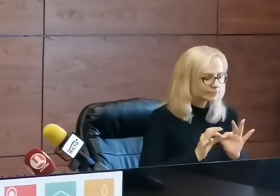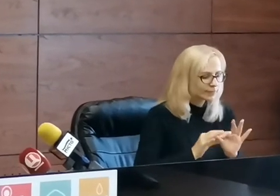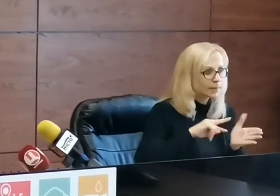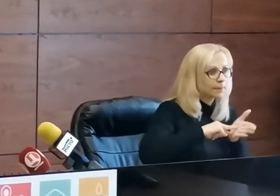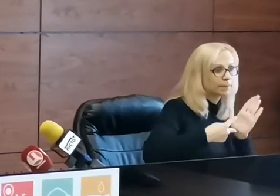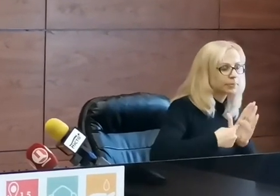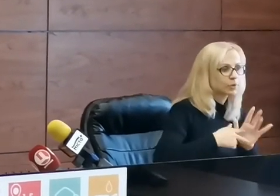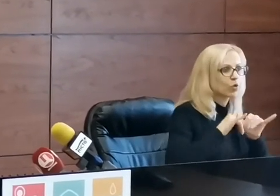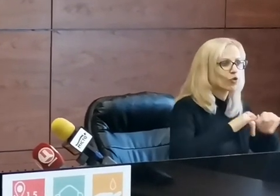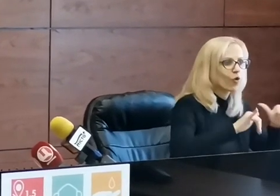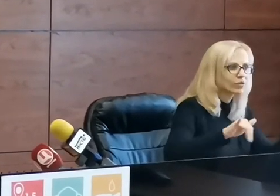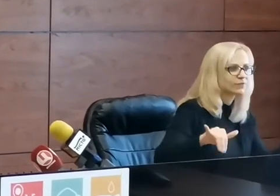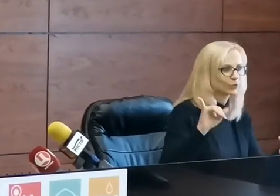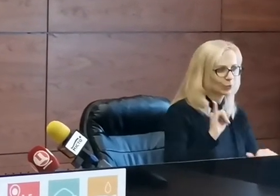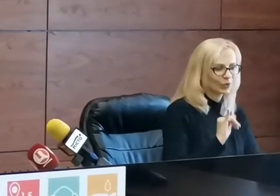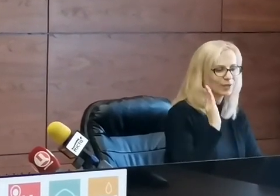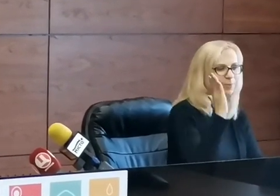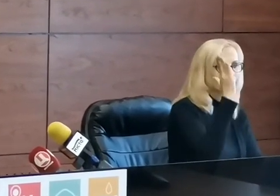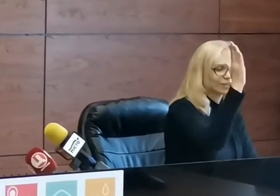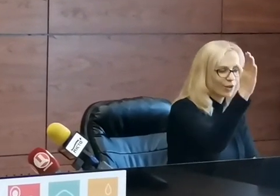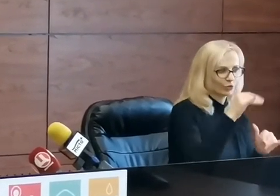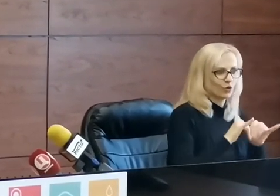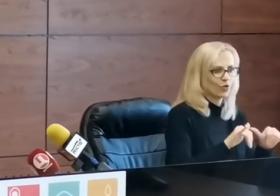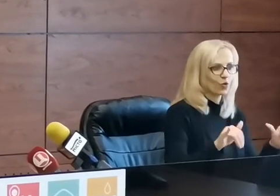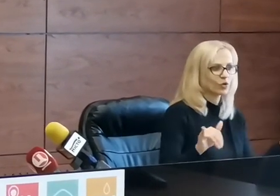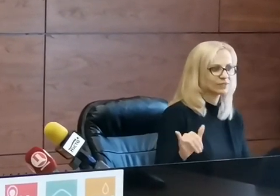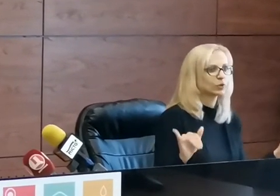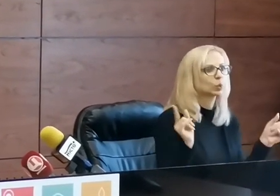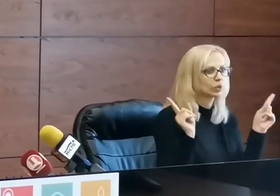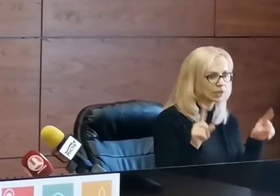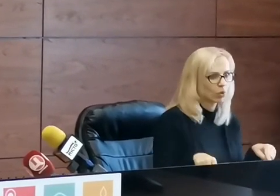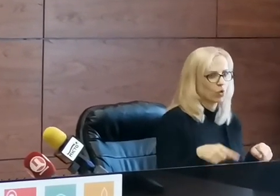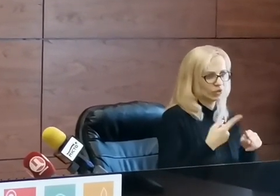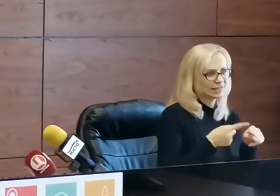і подальшого розвитку також цієї установи.